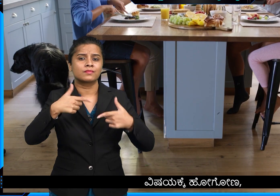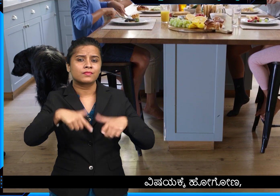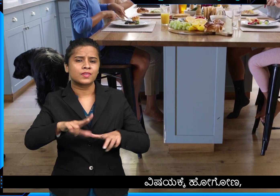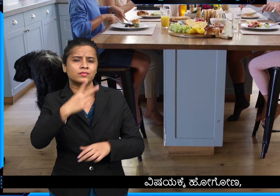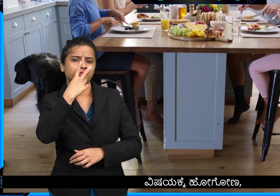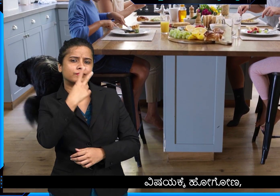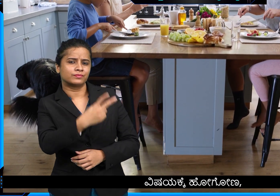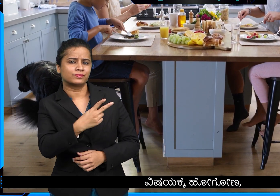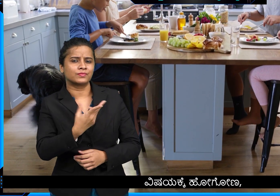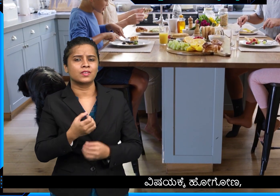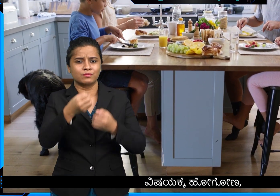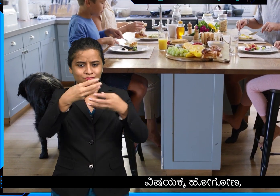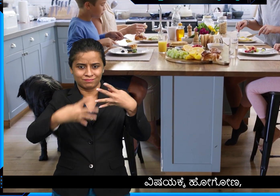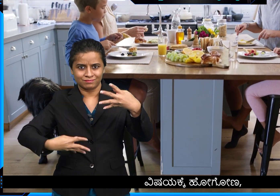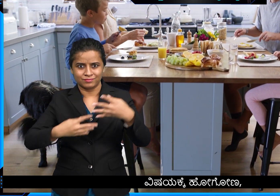ವಿಷಯಕ್ಕೆ ಹೋಗೋಣ.